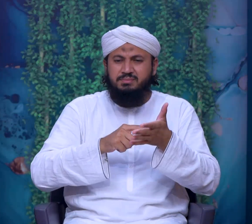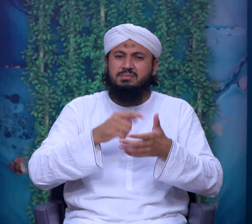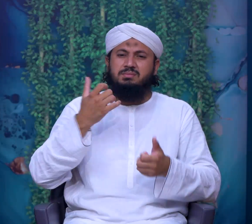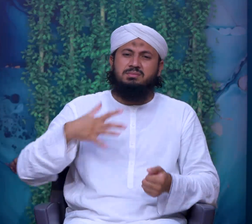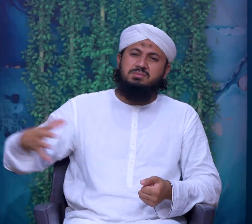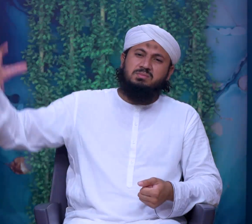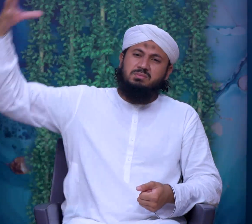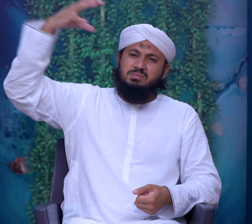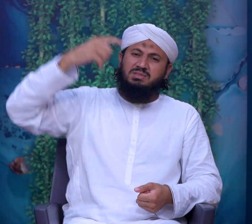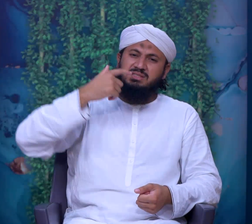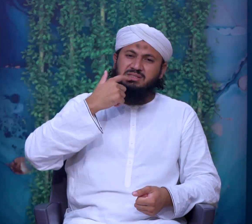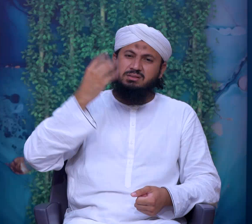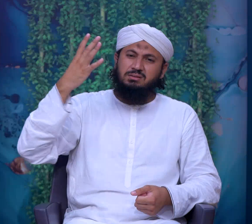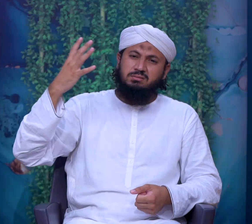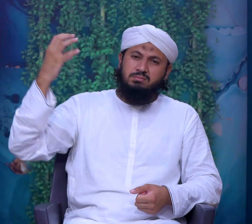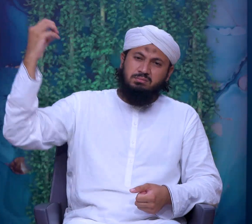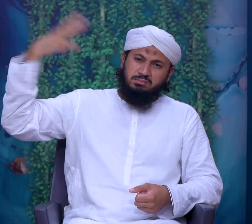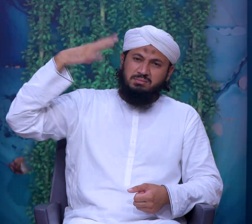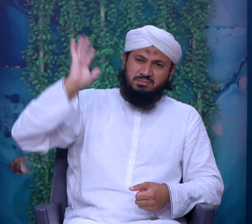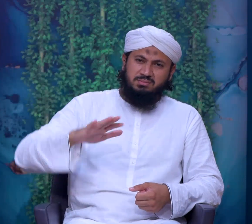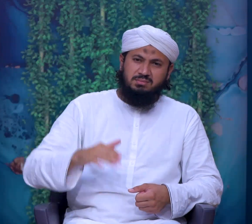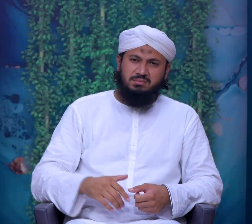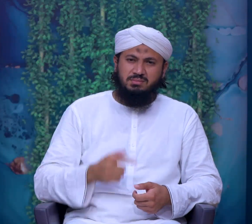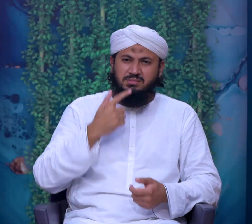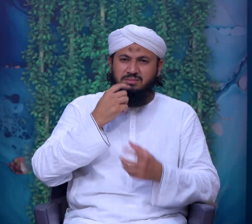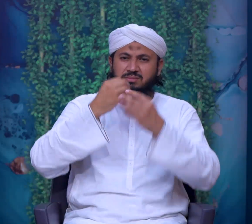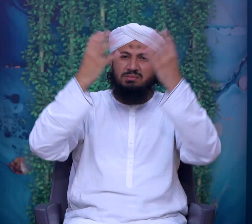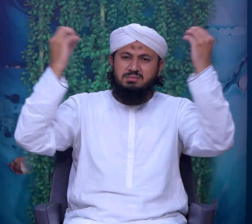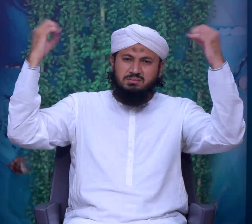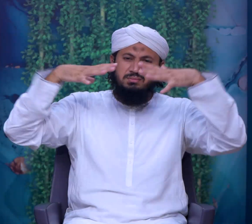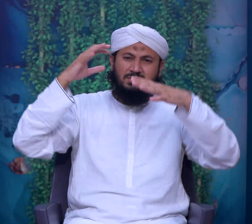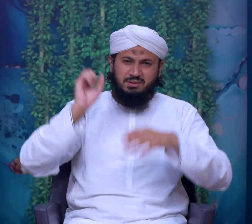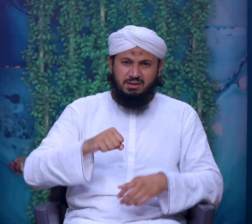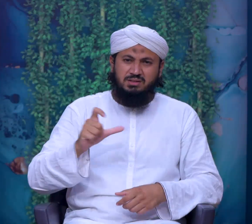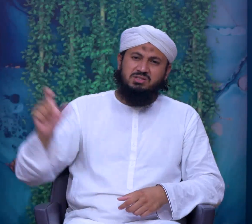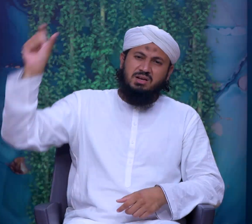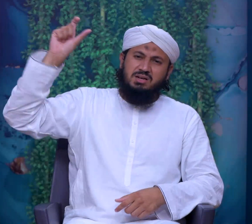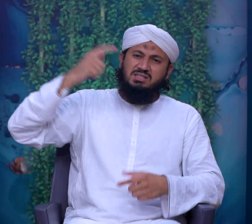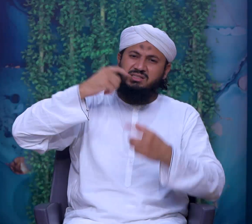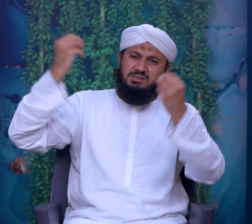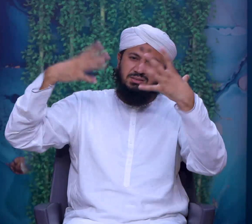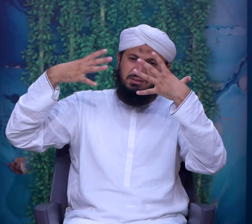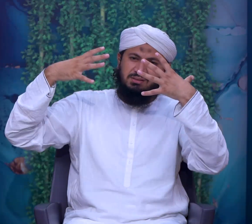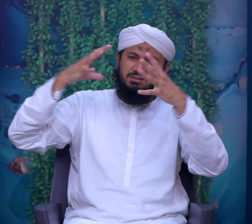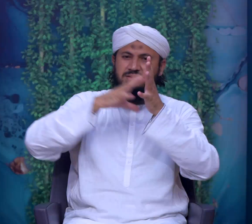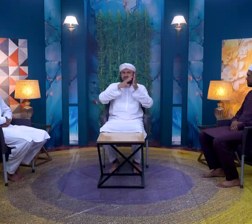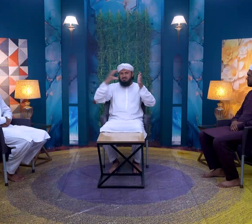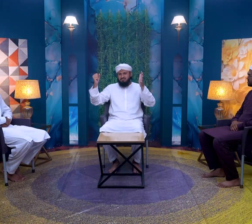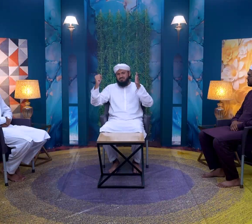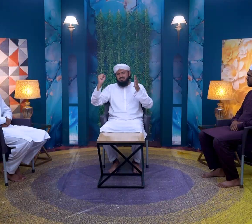ہیں قرآن شریف نے سورج کو بھی دوسری جگہ سراج منیر فرمایا ہے کیونکہ وہ چمکتا بھی ہے اور چمکاتا بھی ہے۔ یہی سورج چاند تاروں کو